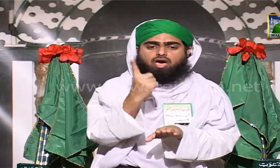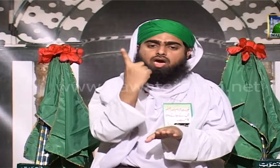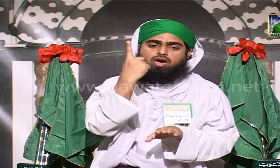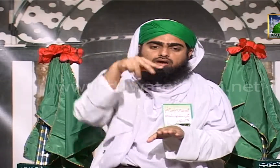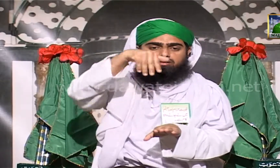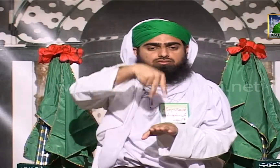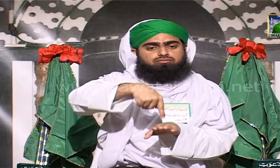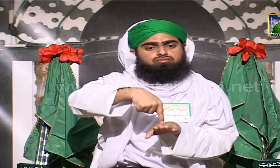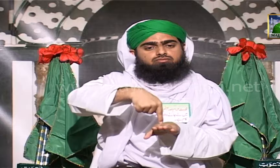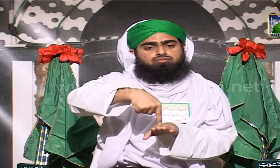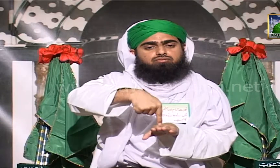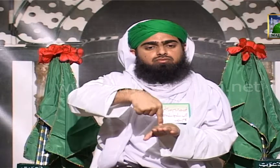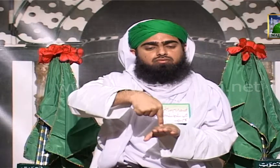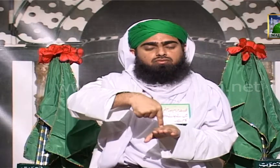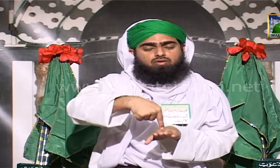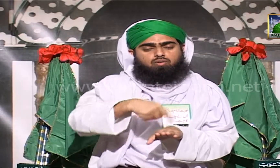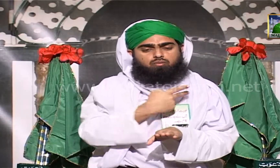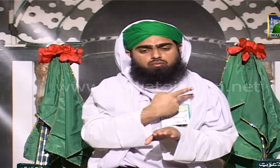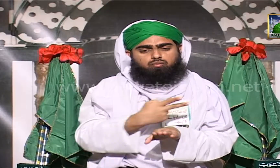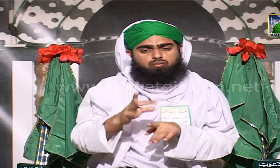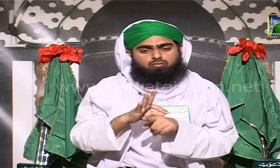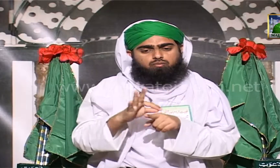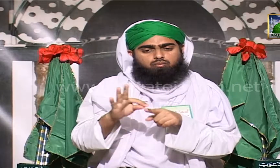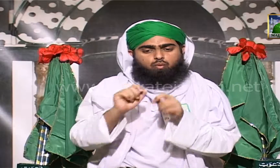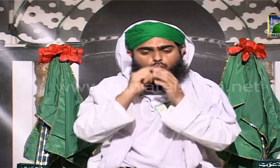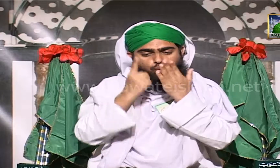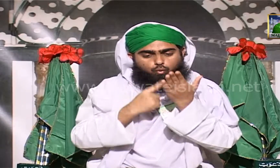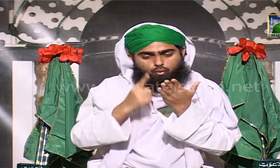کھڑے کھڑے راتوں رات پورا قرآن ختم کیا۔